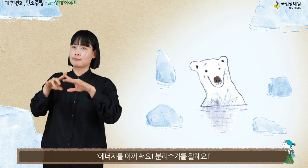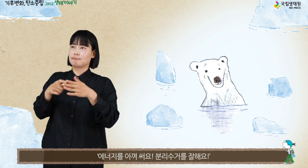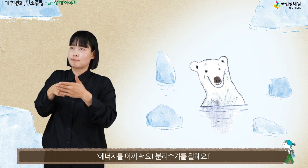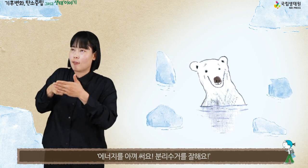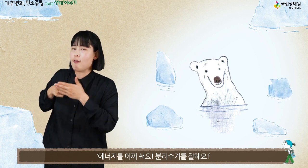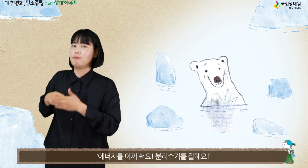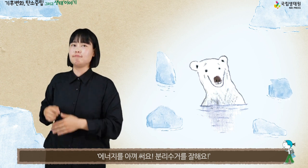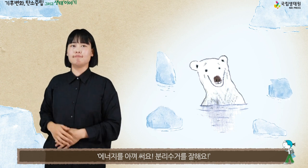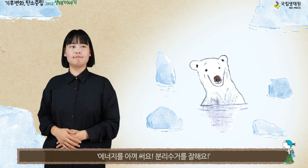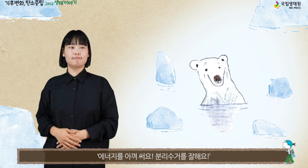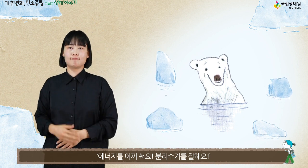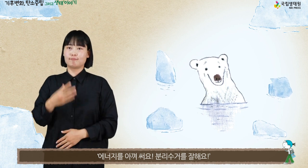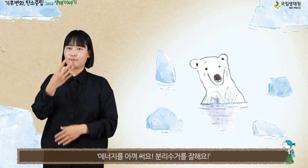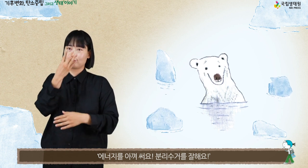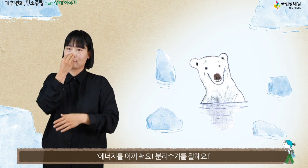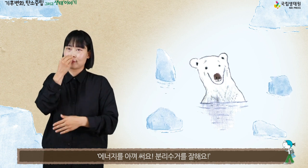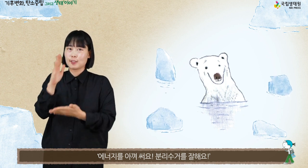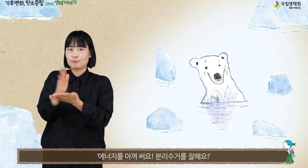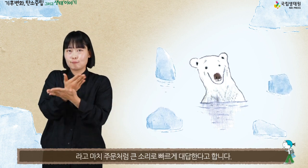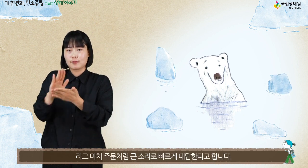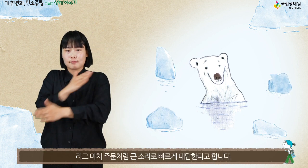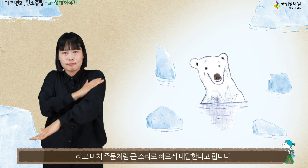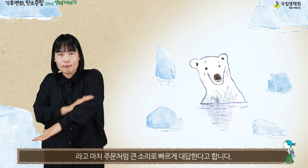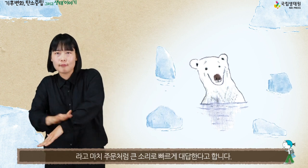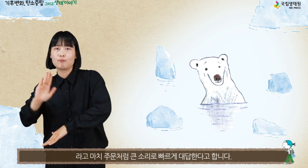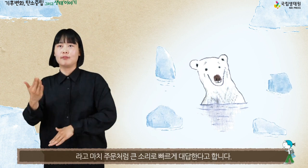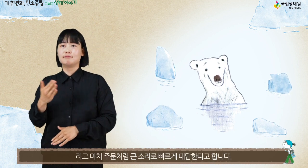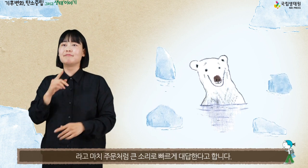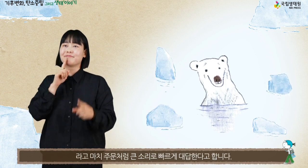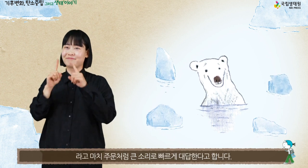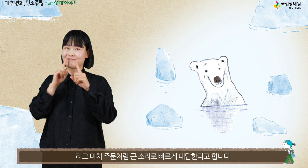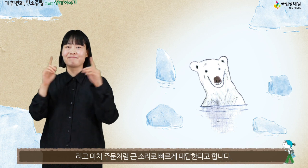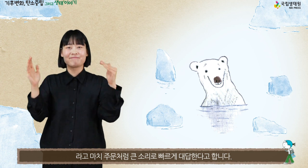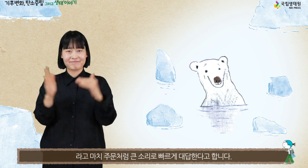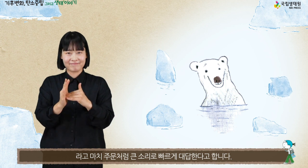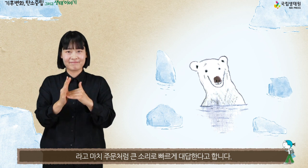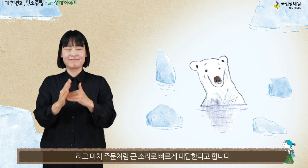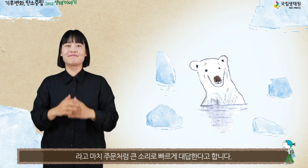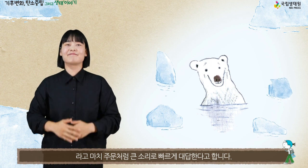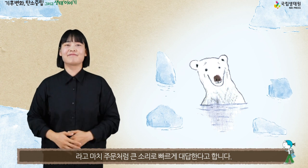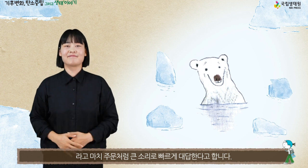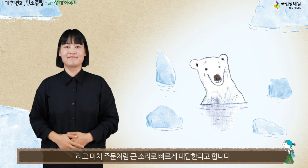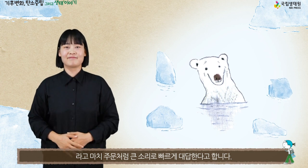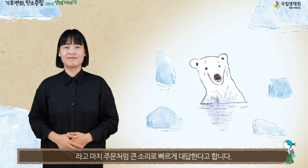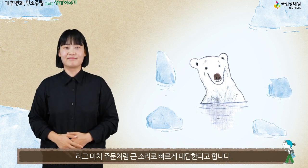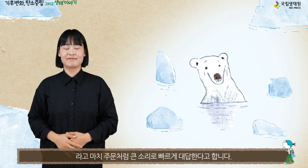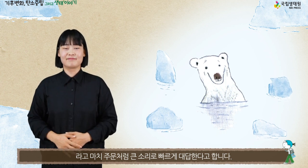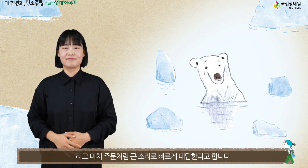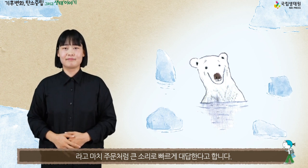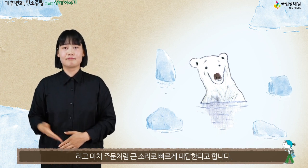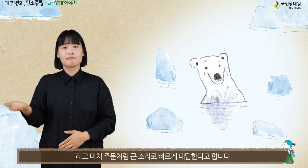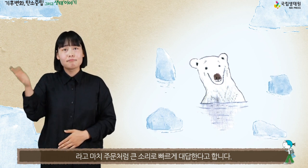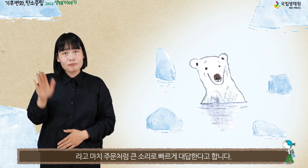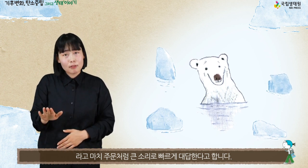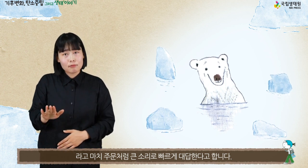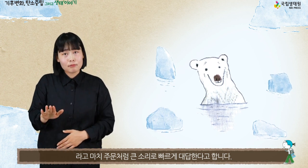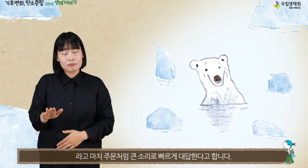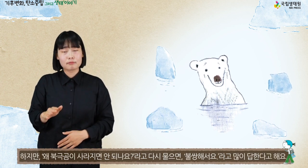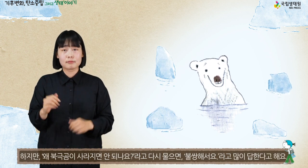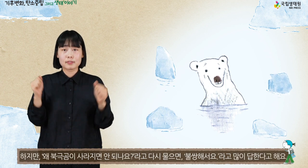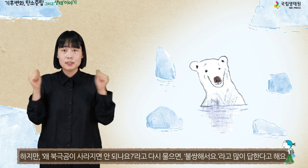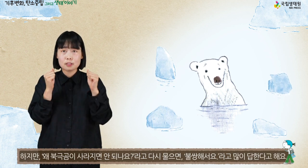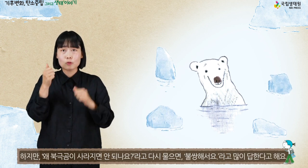에너지를 아껴 써요. 분리수거를 잘해요. 라고 마치 주문처럼 큰 소리로 빠르게 대답한다고